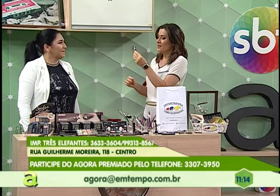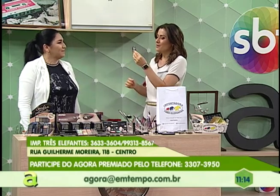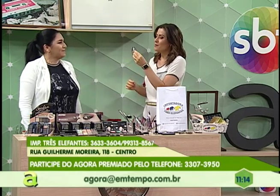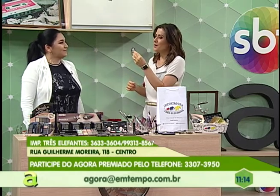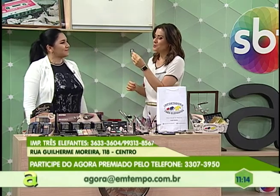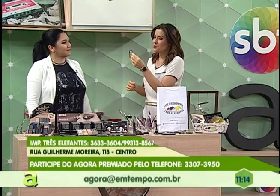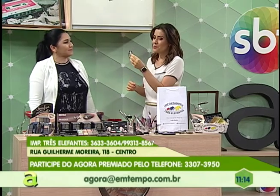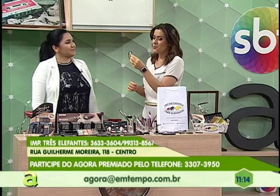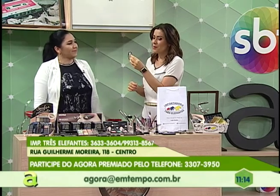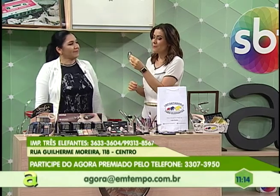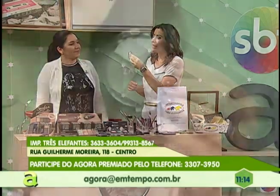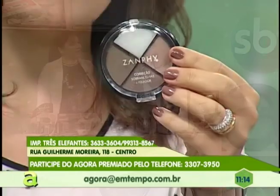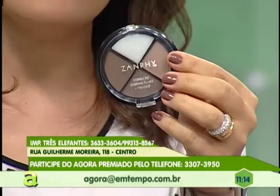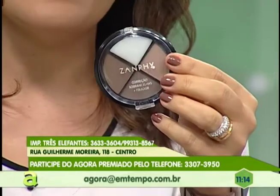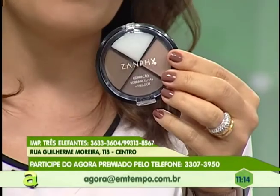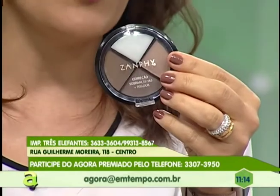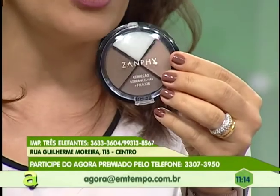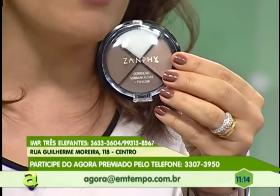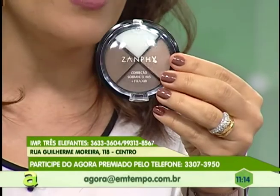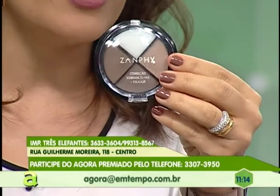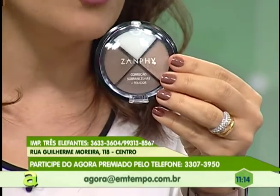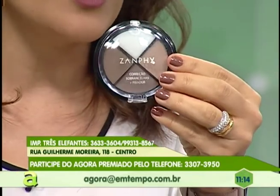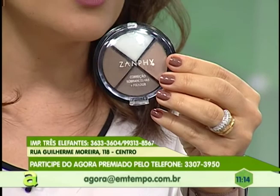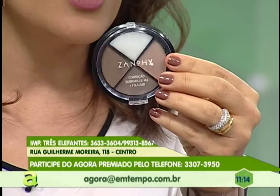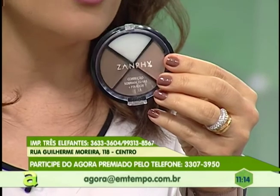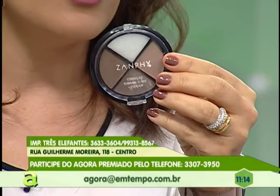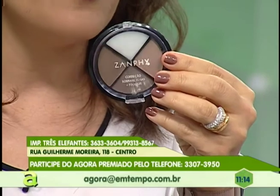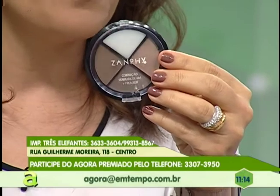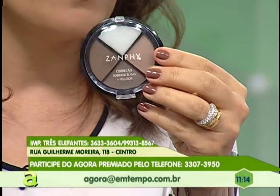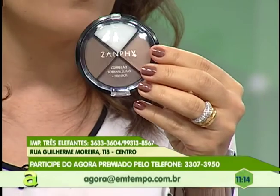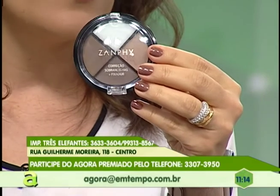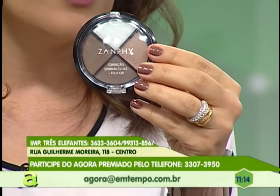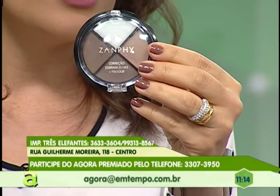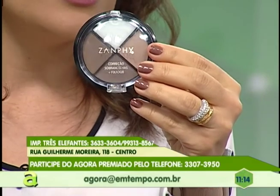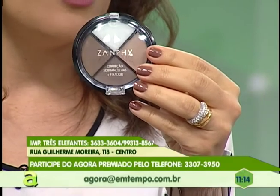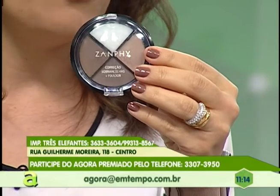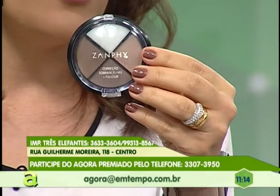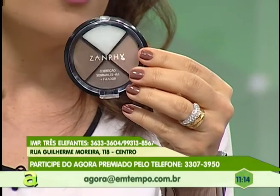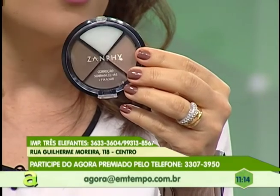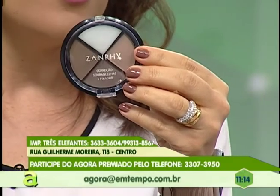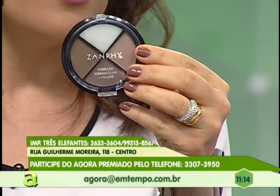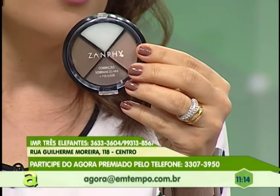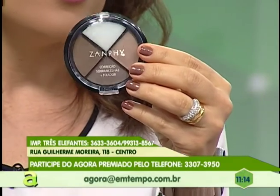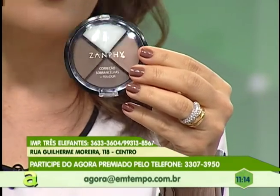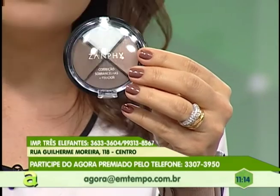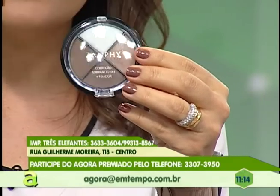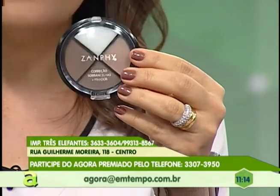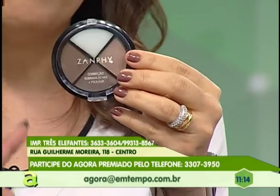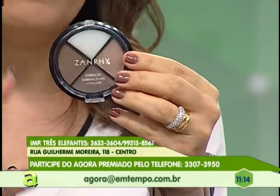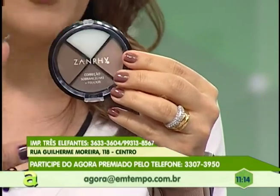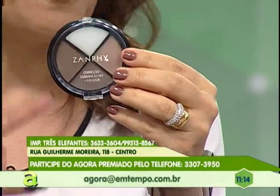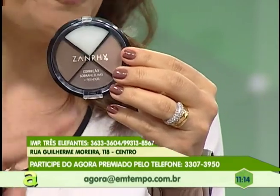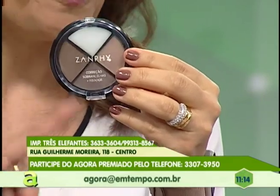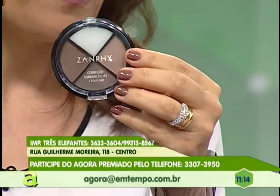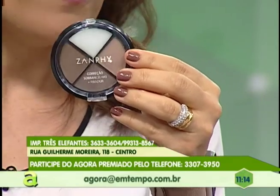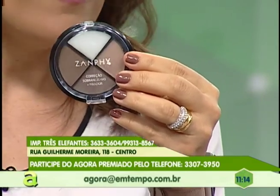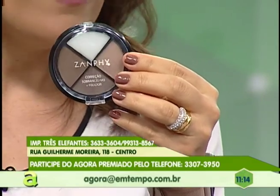Está aqui mais uma paleta, né, para poder reparar a sobrancelha, olha. Da Zenf. É, Zenf. Zenf. Essa paleta é bem completinha,